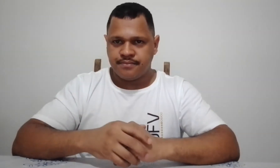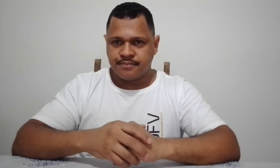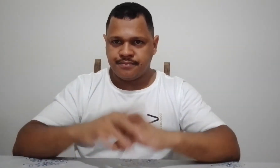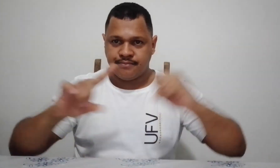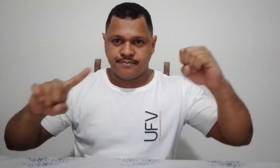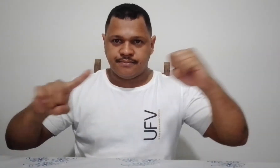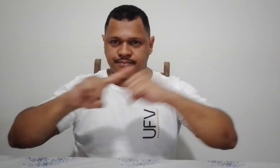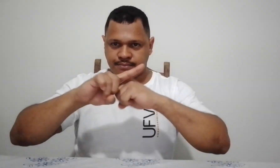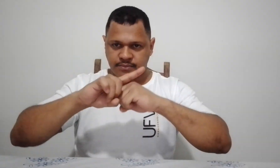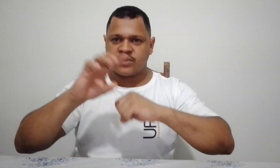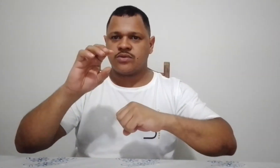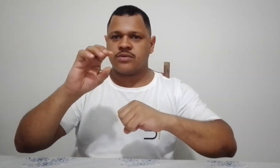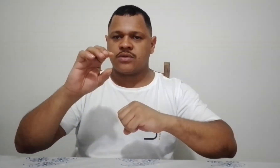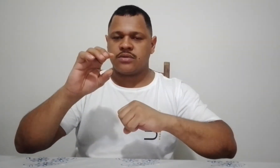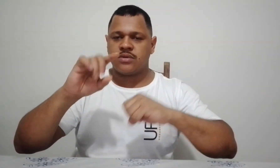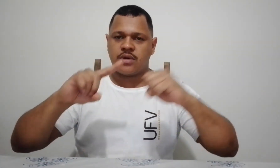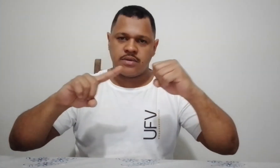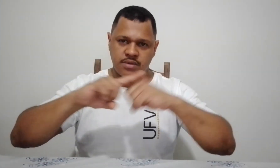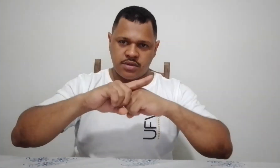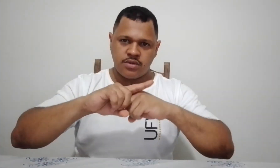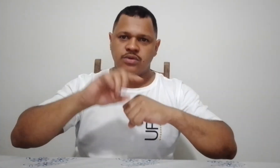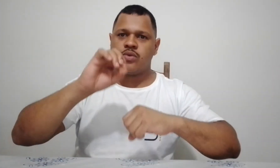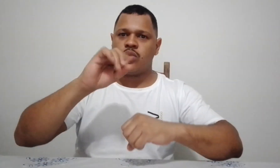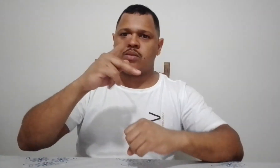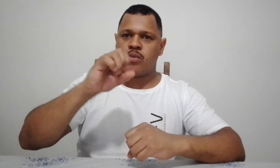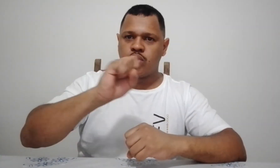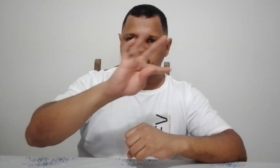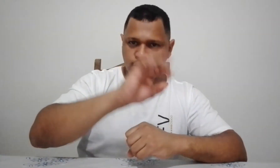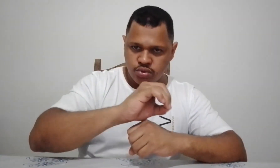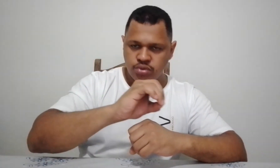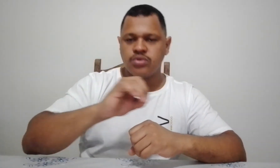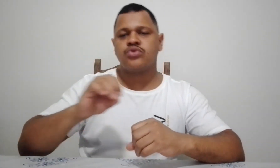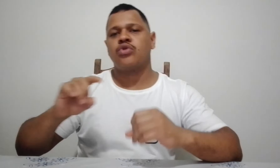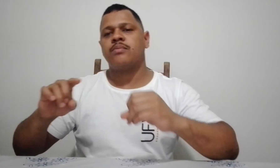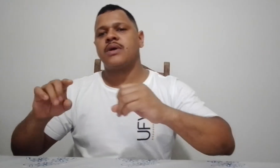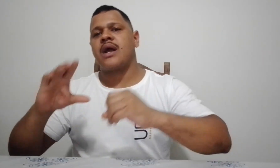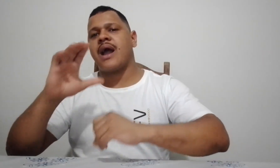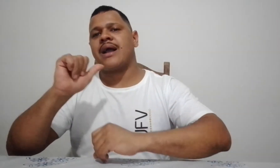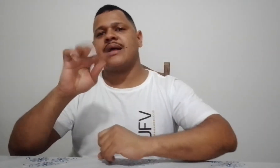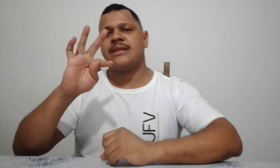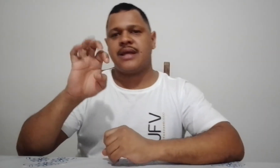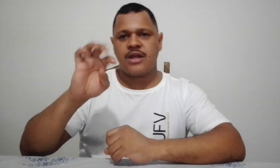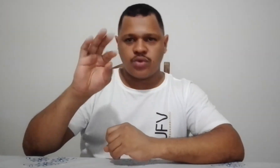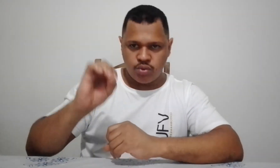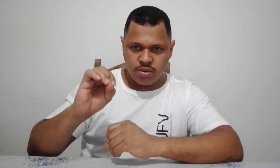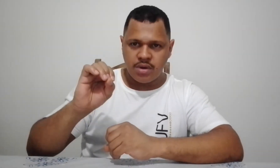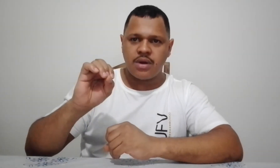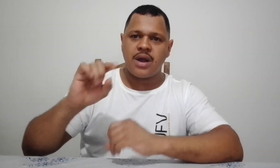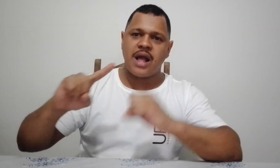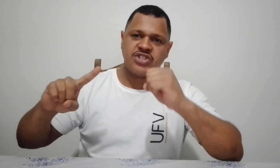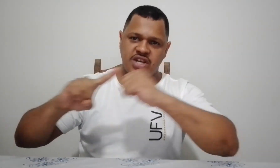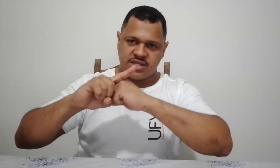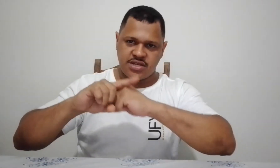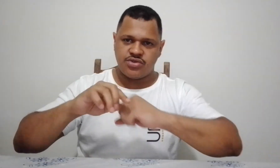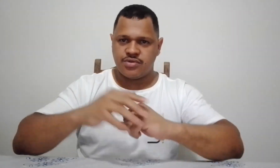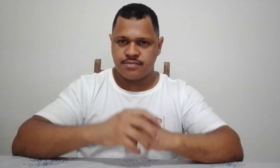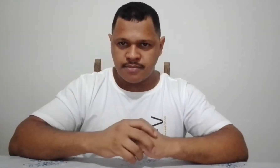cateto oposto sobre cateto adjacente? Então, o inverso disso é o ângulo. Então, o inverso da tangente, o cateto oposto